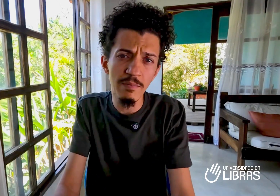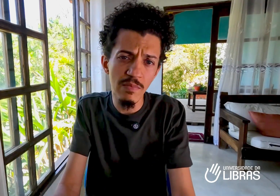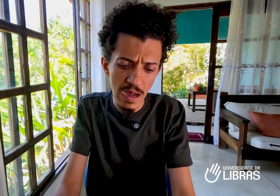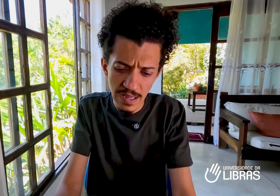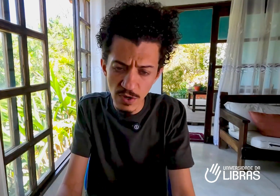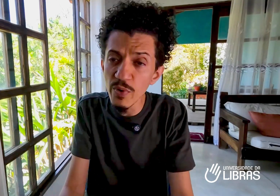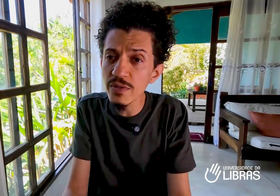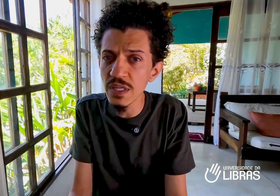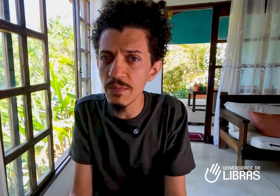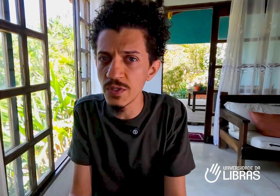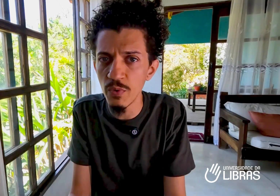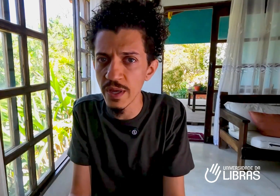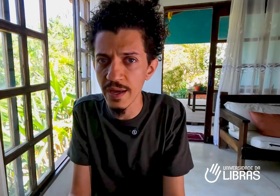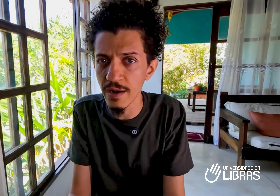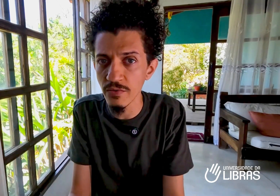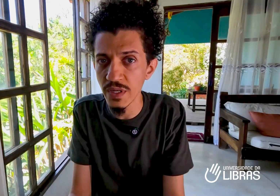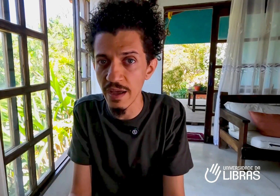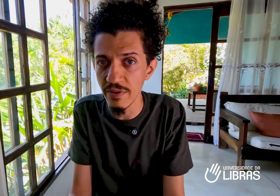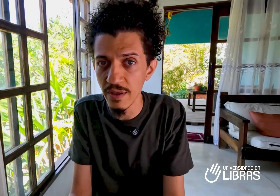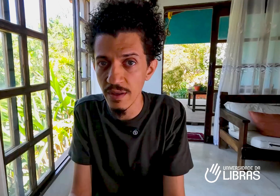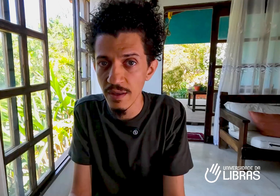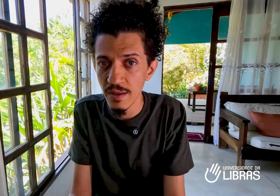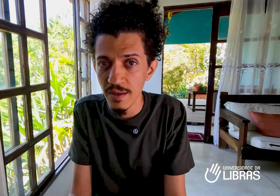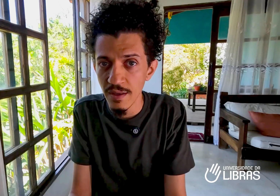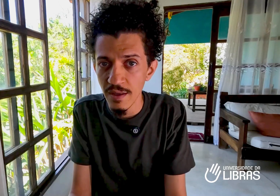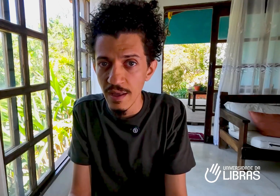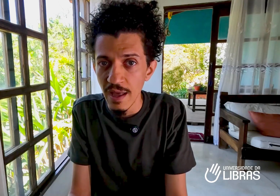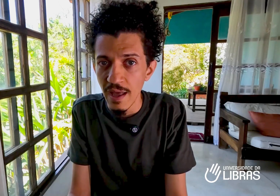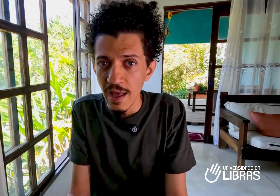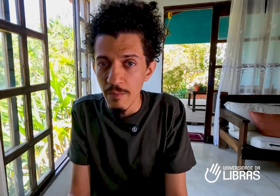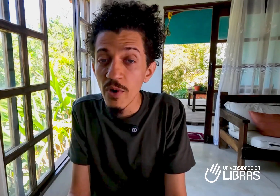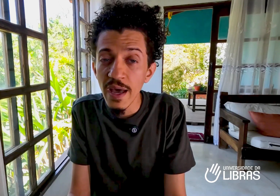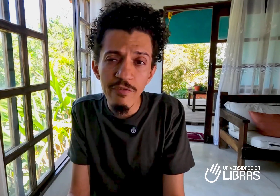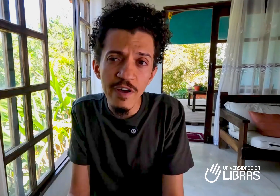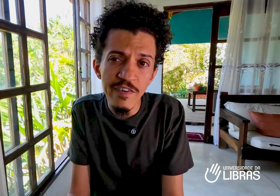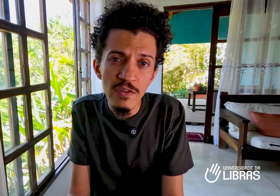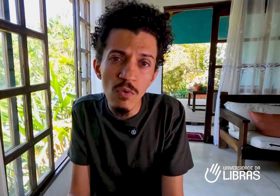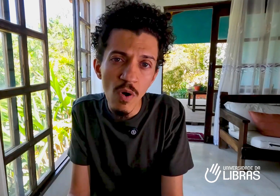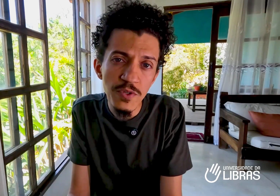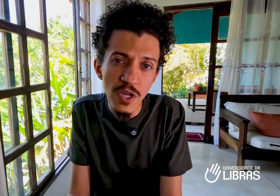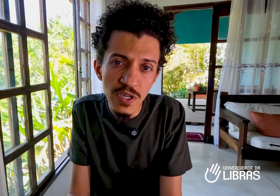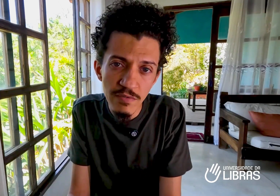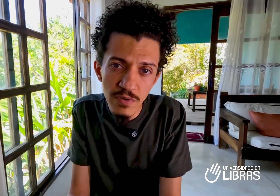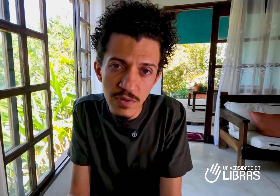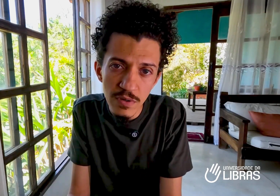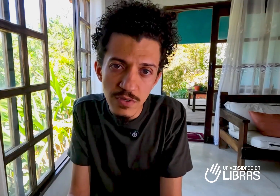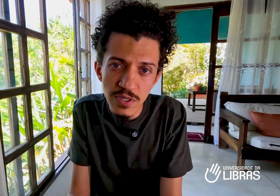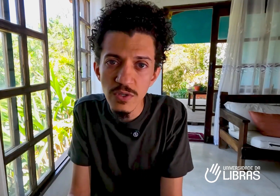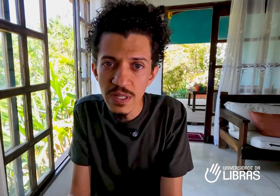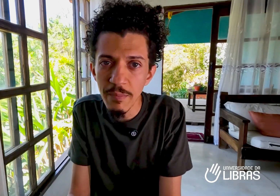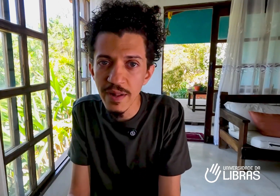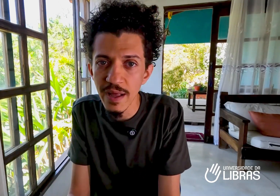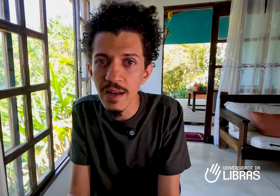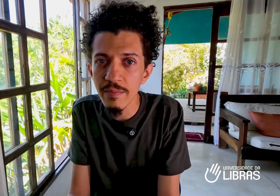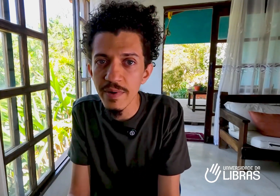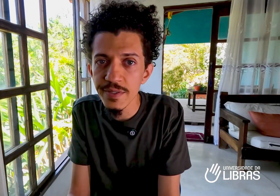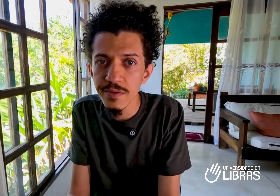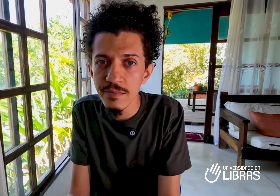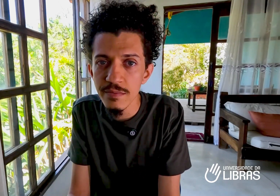uma razão muito simples de por que ela não serve. Porque ela foi feita com qual objetivo? Te ajudar a aprender a Libras. Só